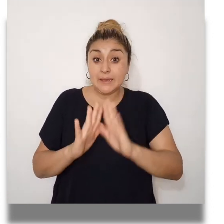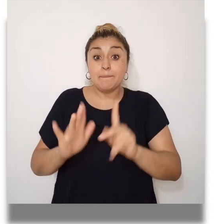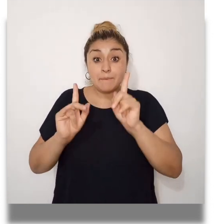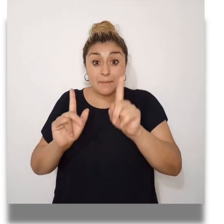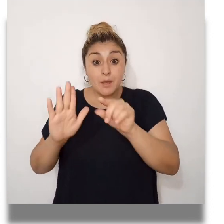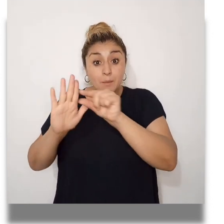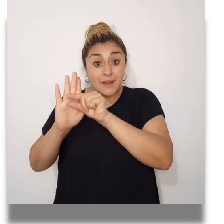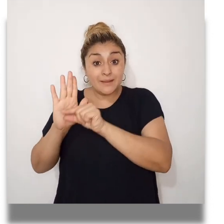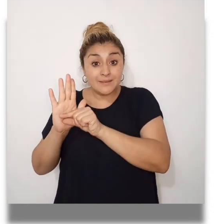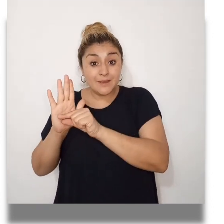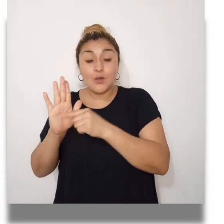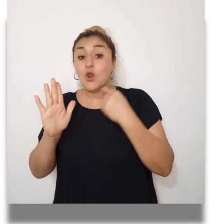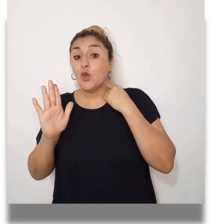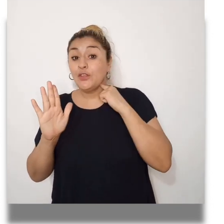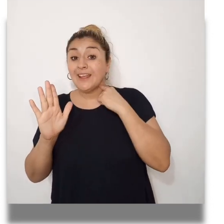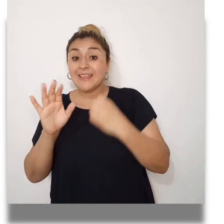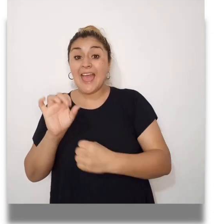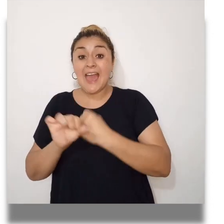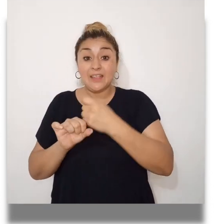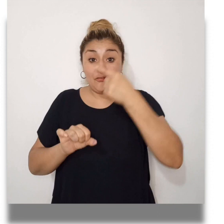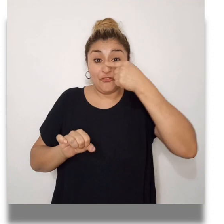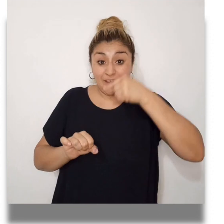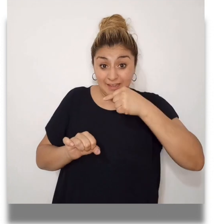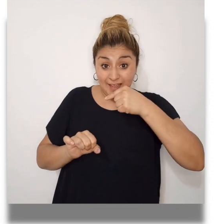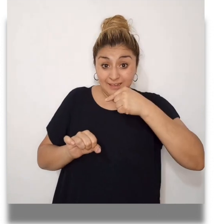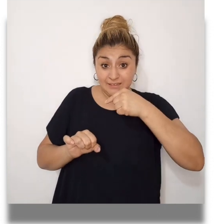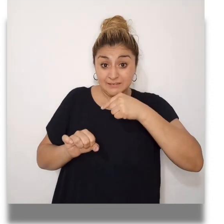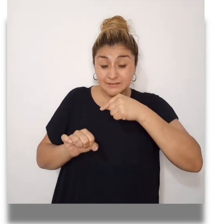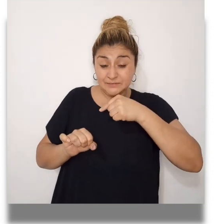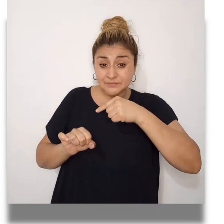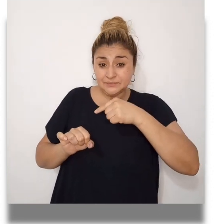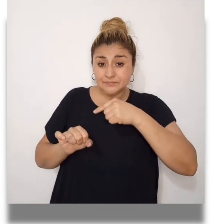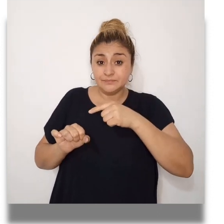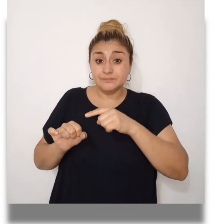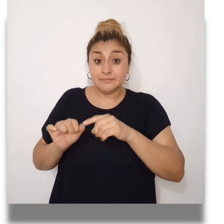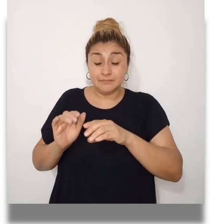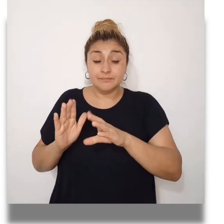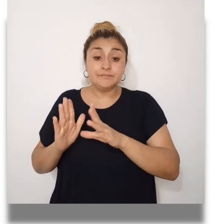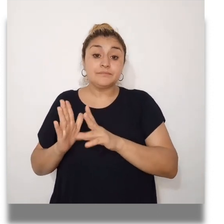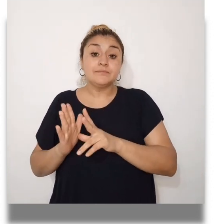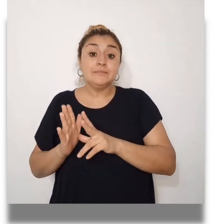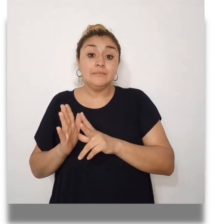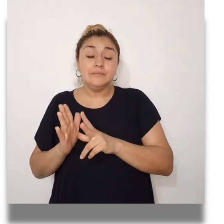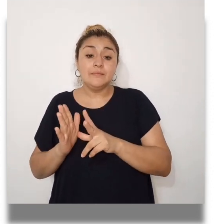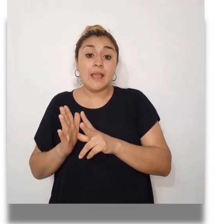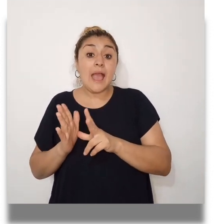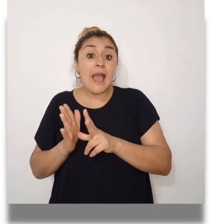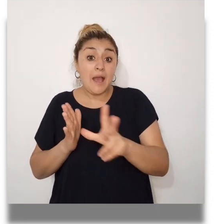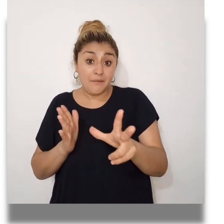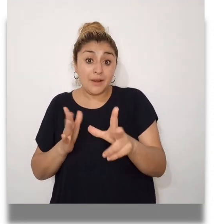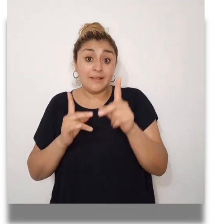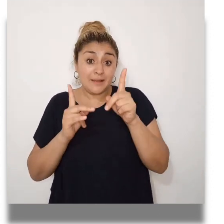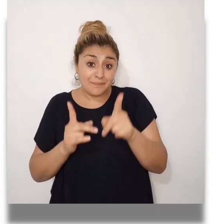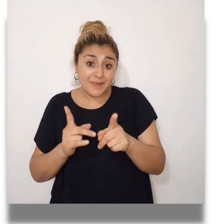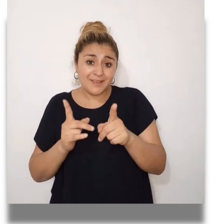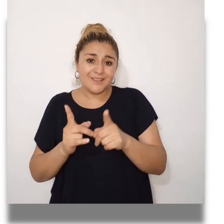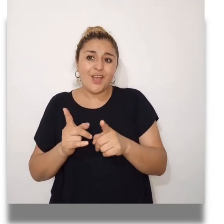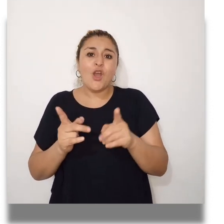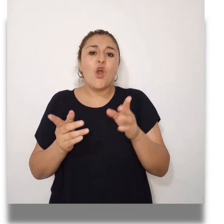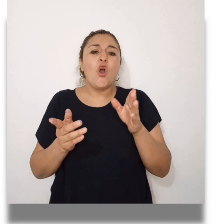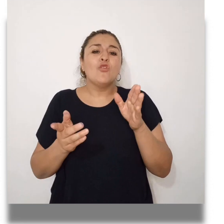final del capítulo. L'ignorance est représentée par une femme dépourvue de sens. La ignorancia